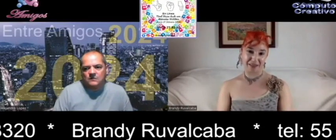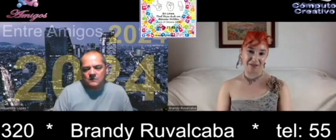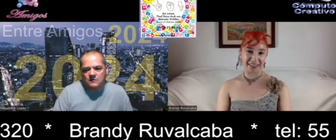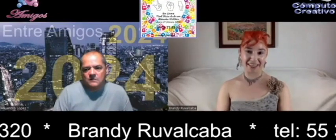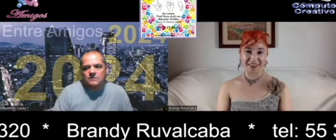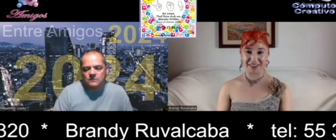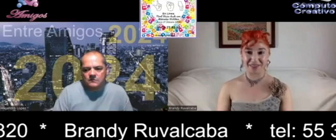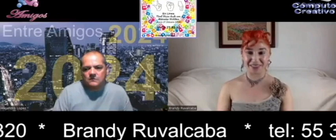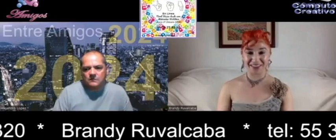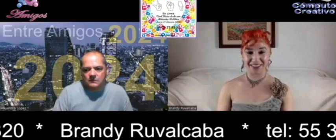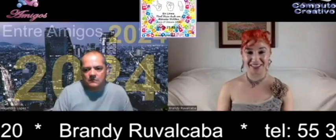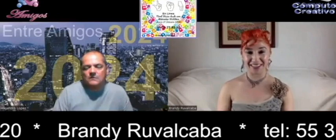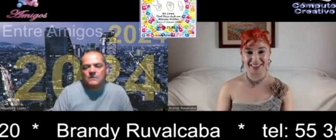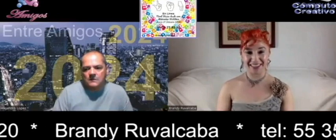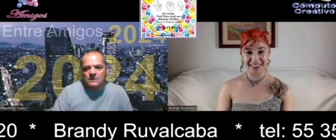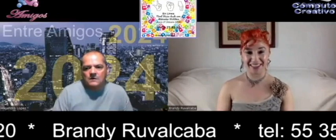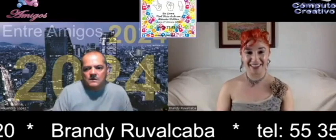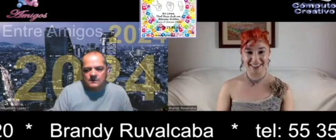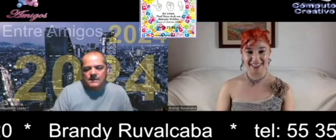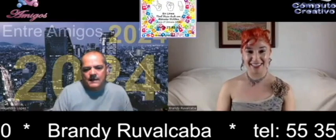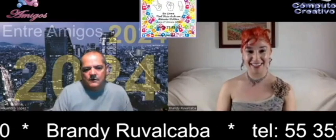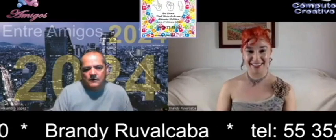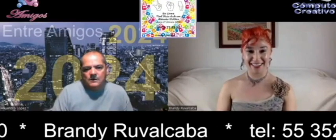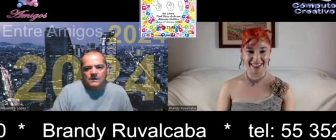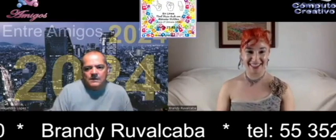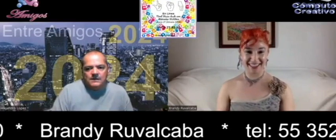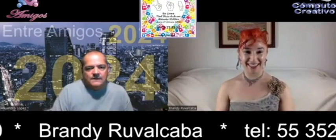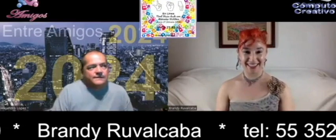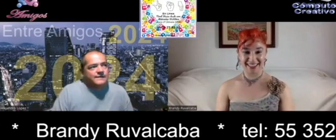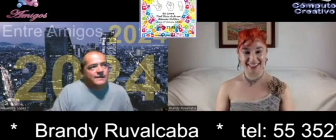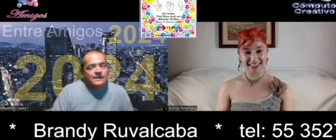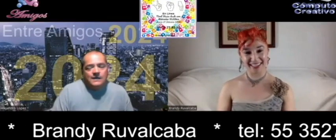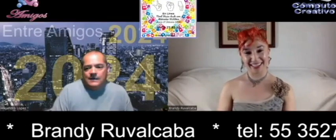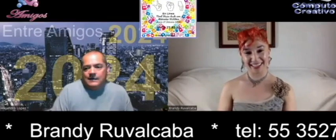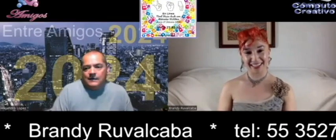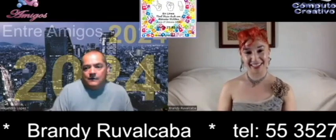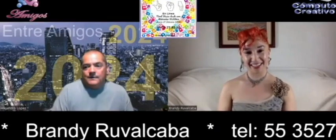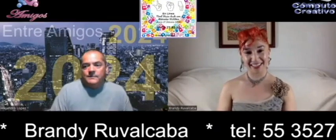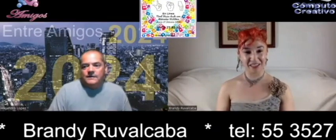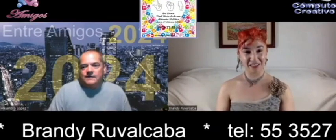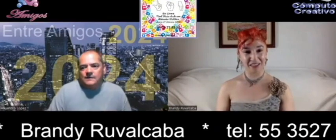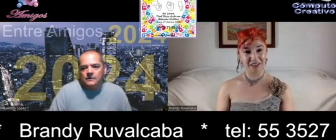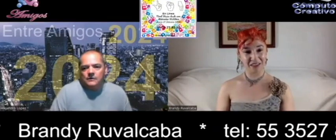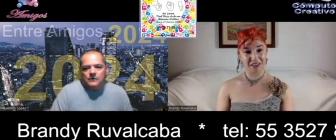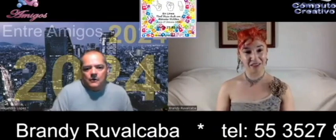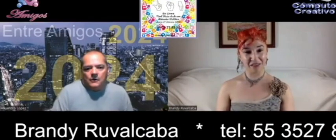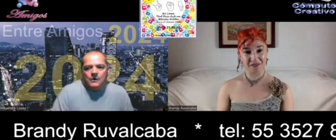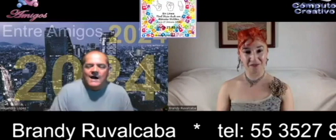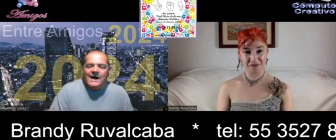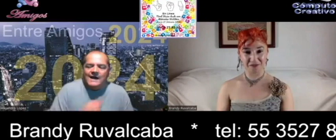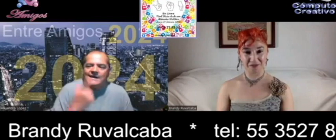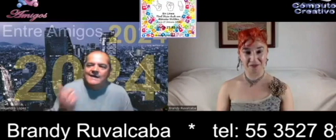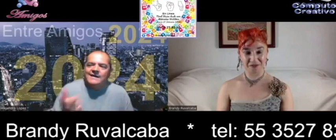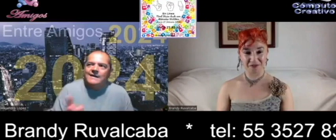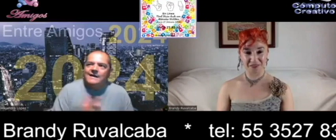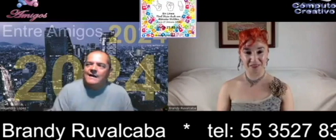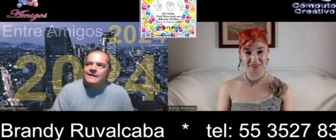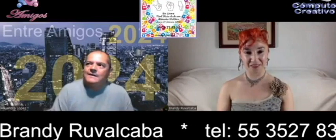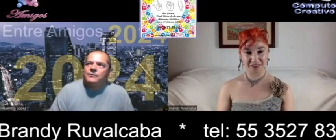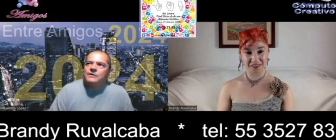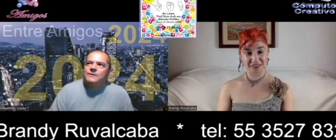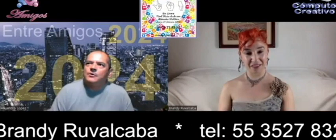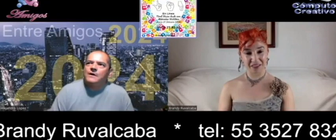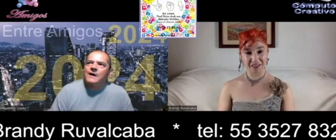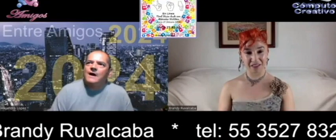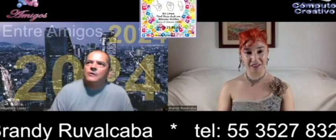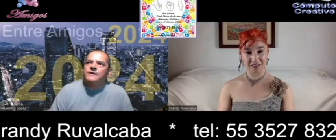para comunicarse con las personas. Sí, claro. Y obviamente digo, aquí,